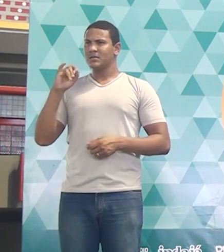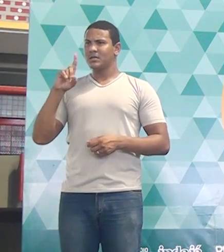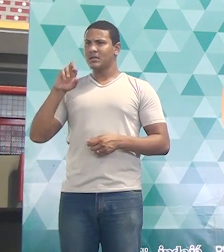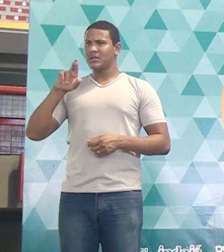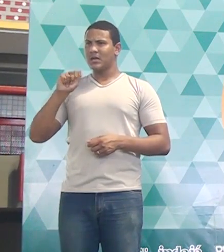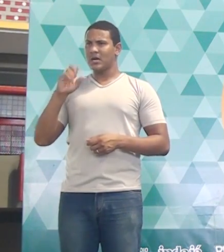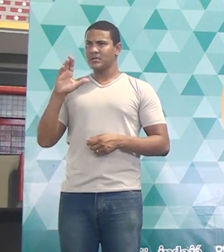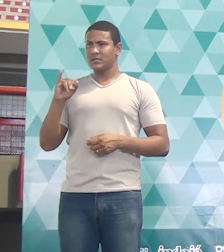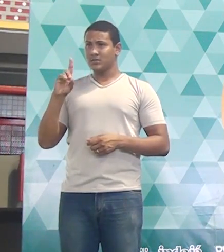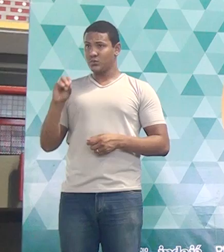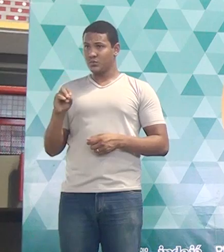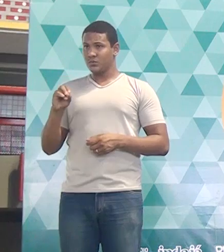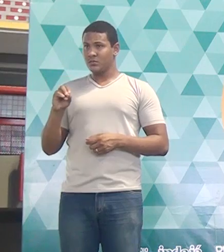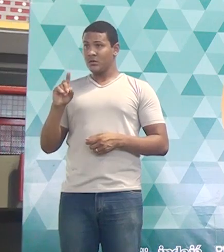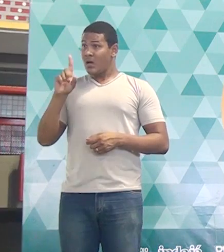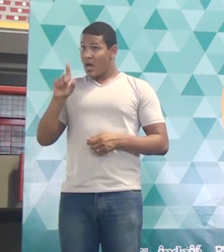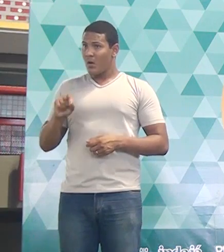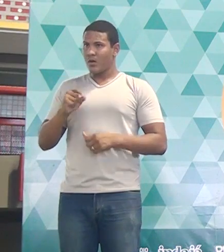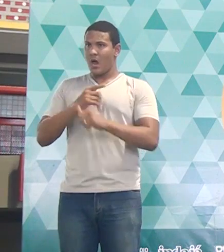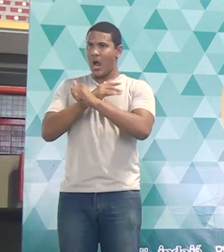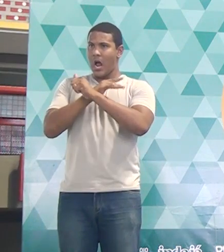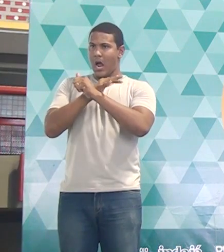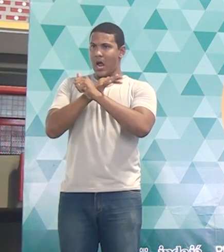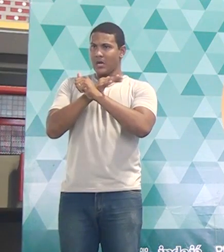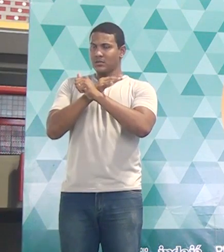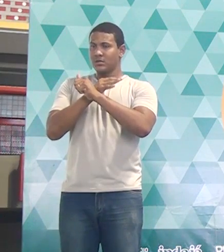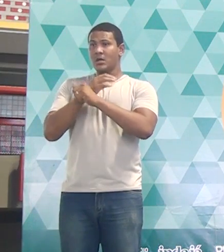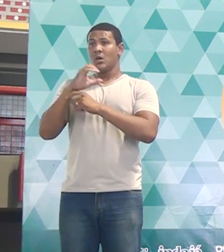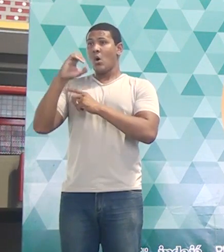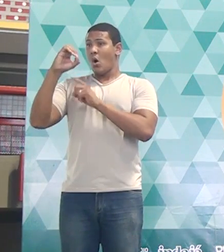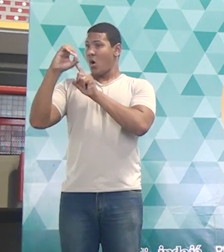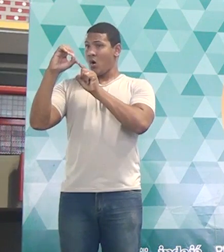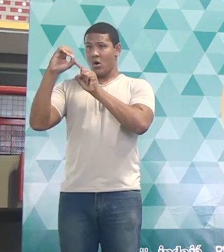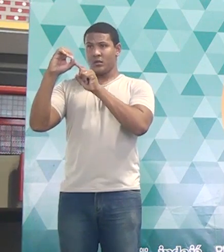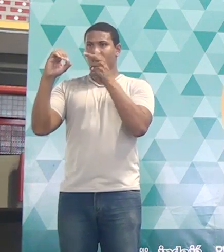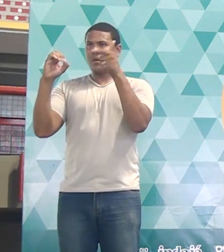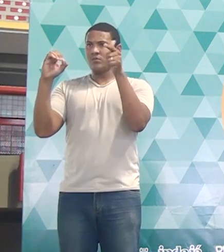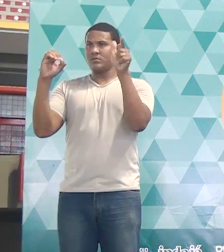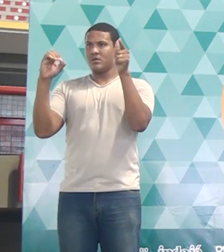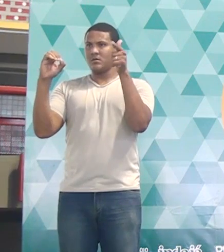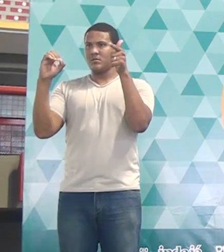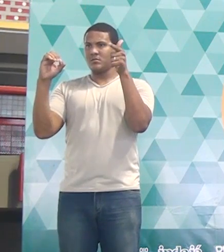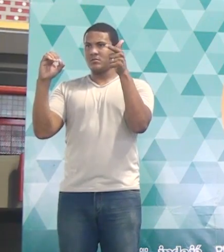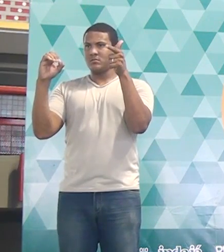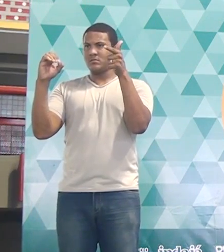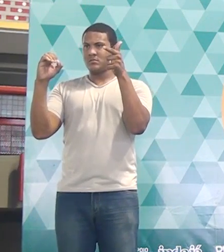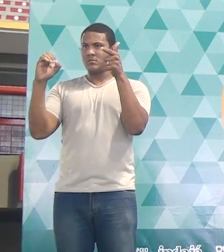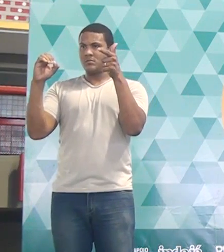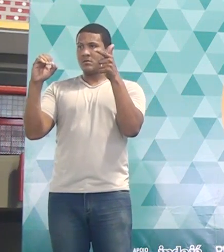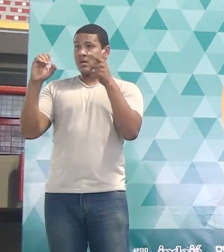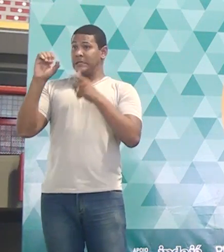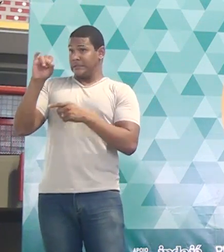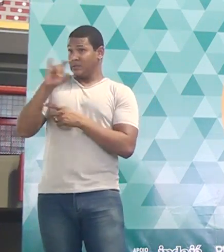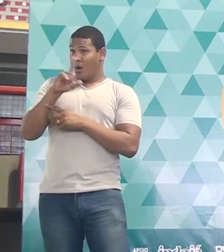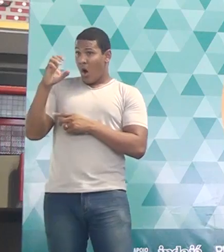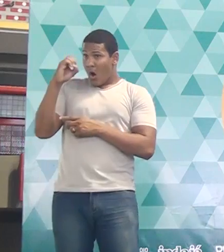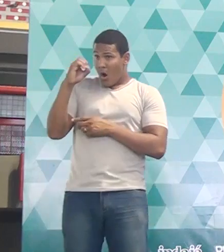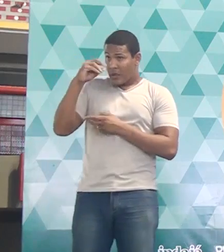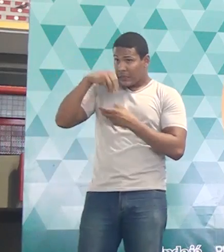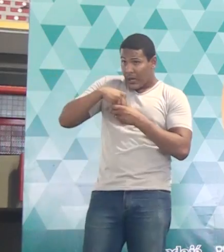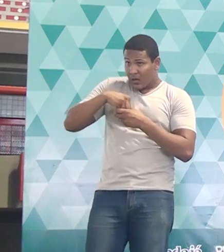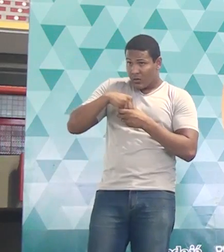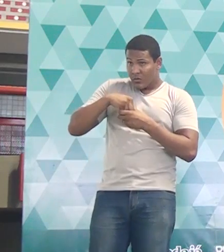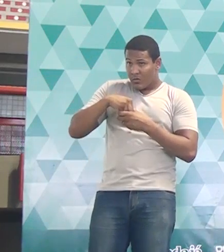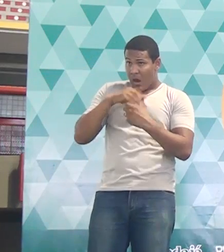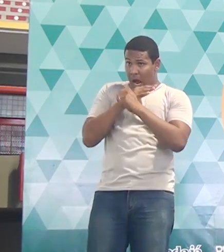Hidrácido é um ácido que não tem oxigênio. Ácido com oxigênio é oxiácido. Ácido